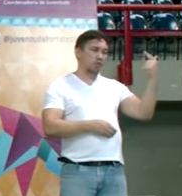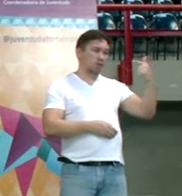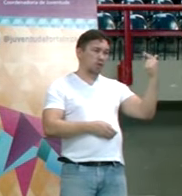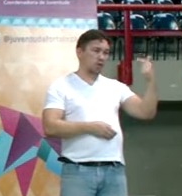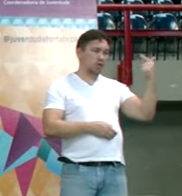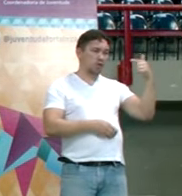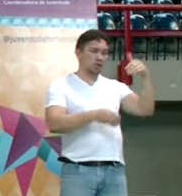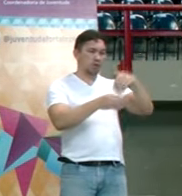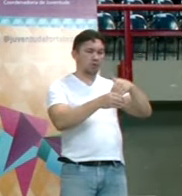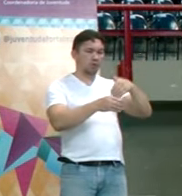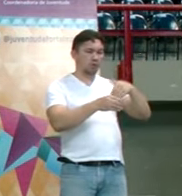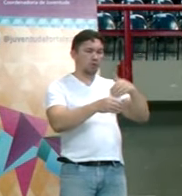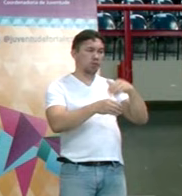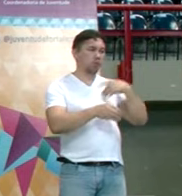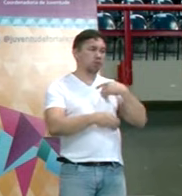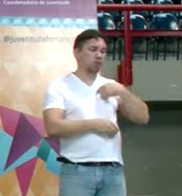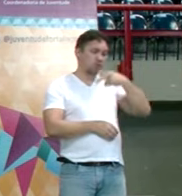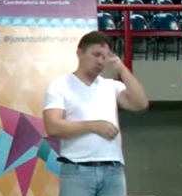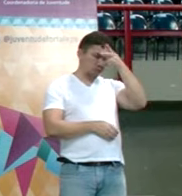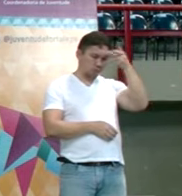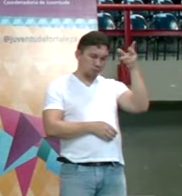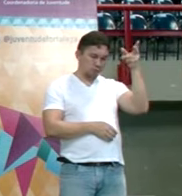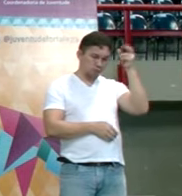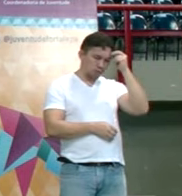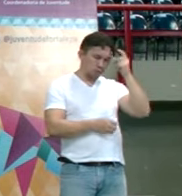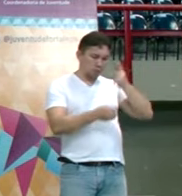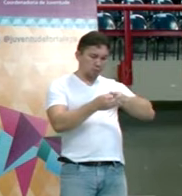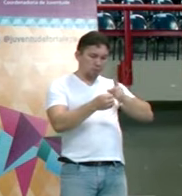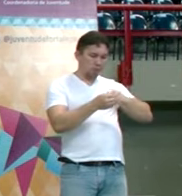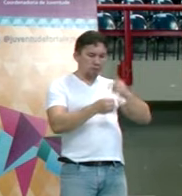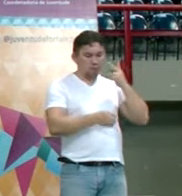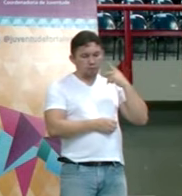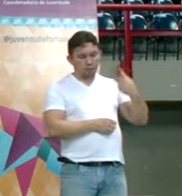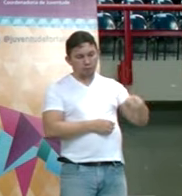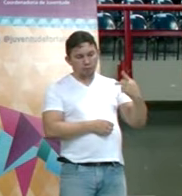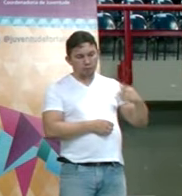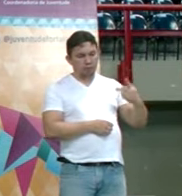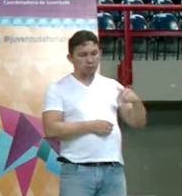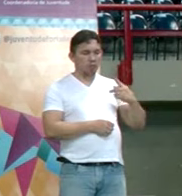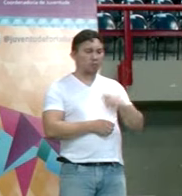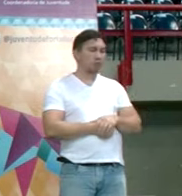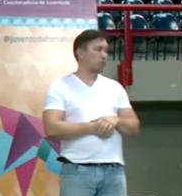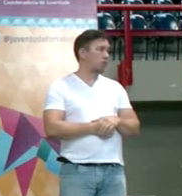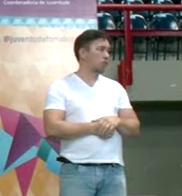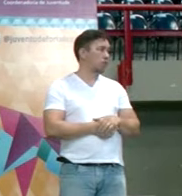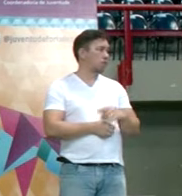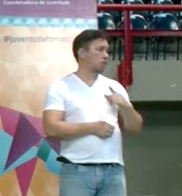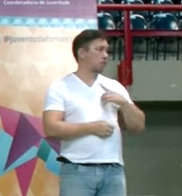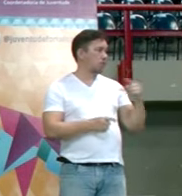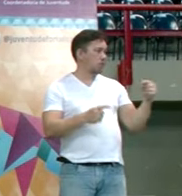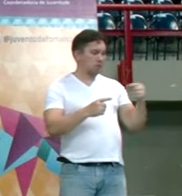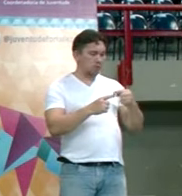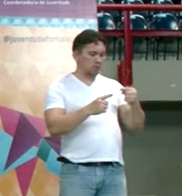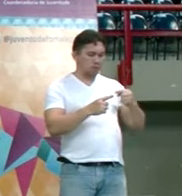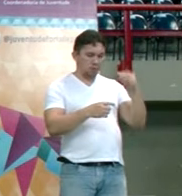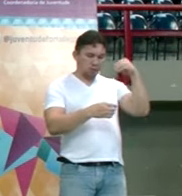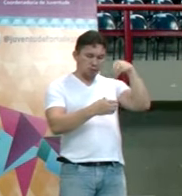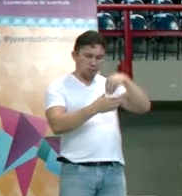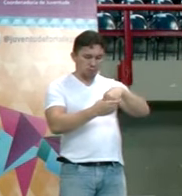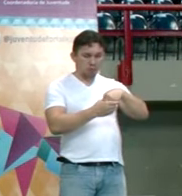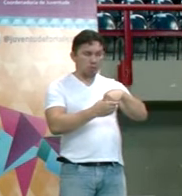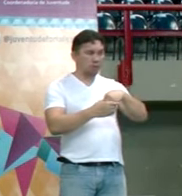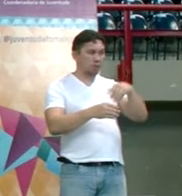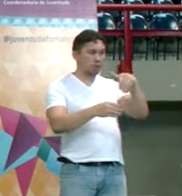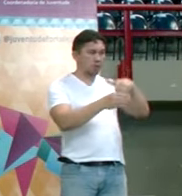turno das eleições para prefeito do município de Fortaleza em uma determinada sessão eleitoral